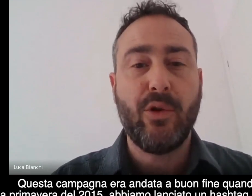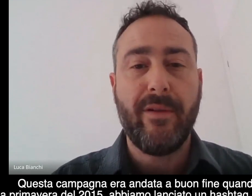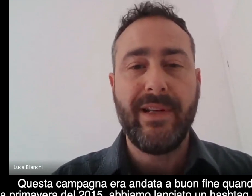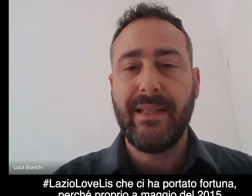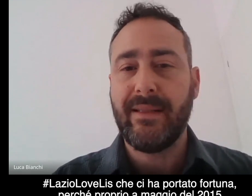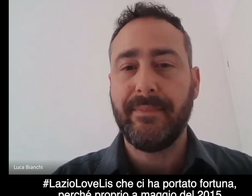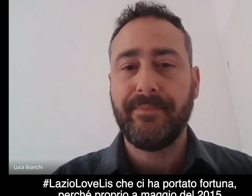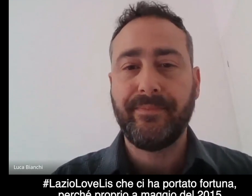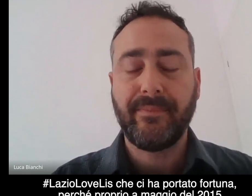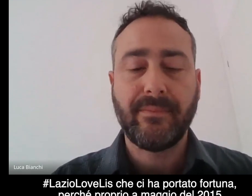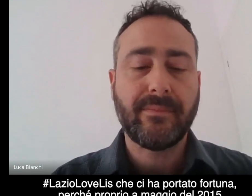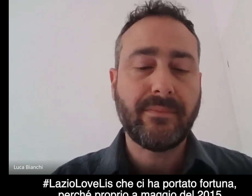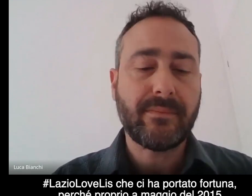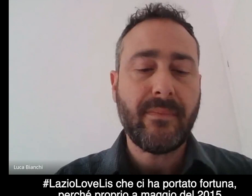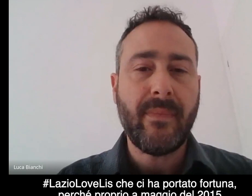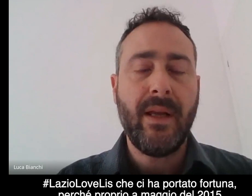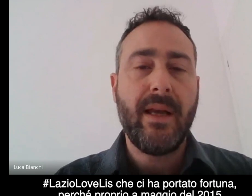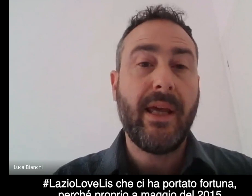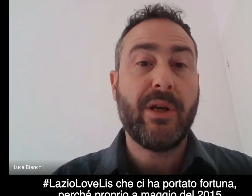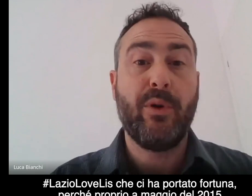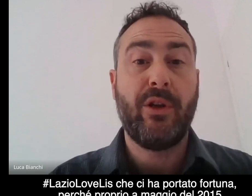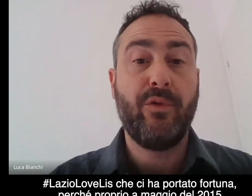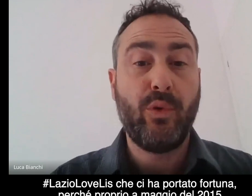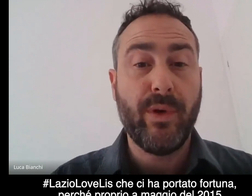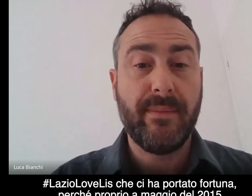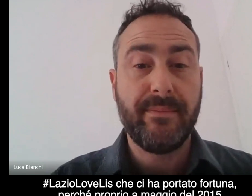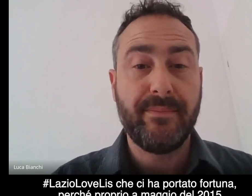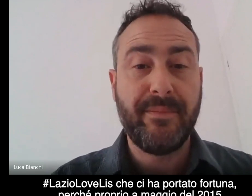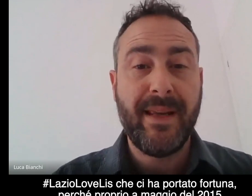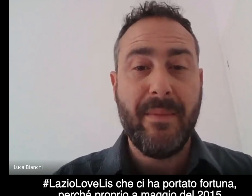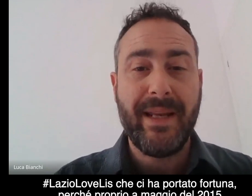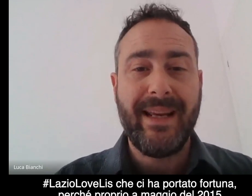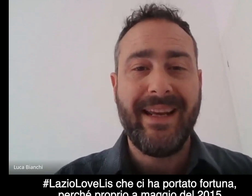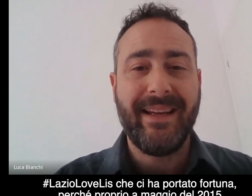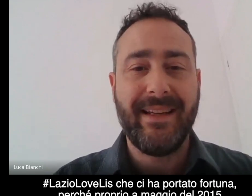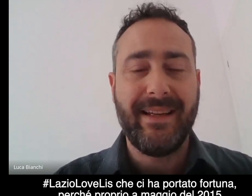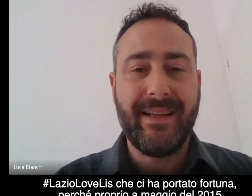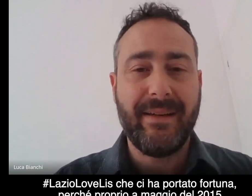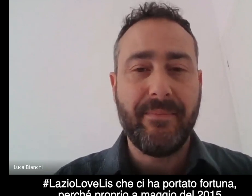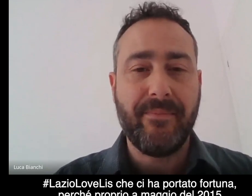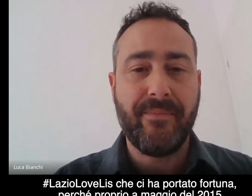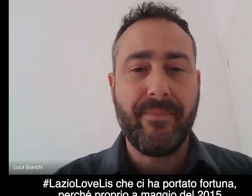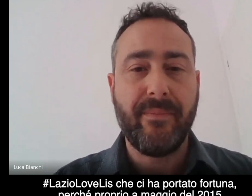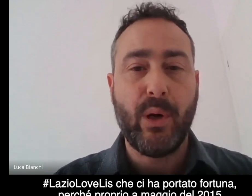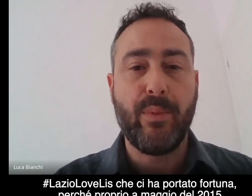lollis che ci ha portato fortuna perché proprio a